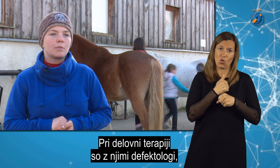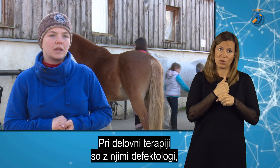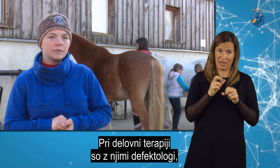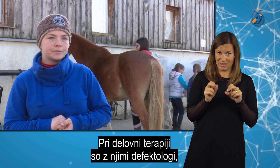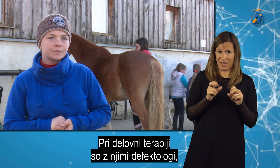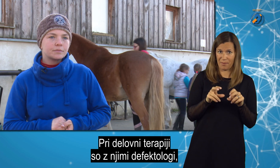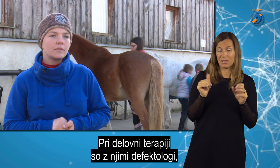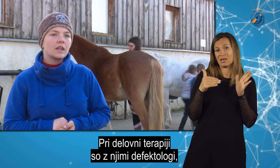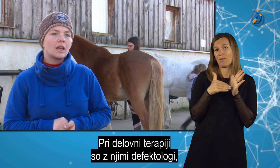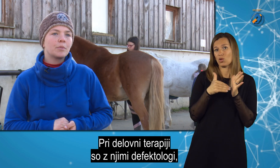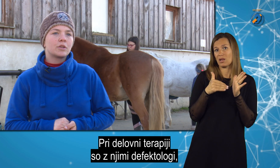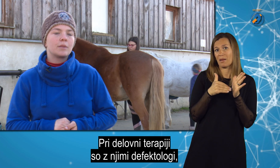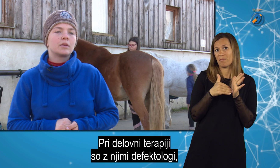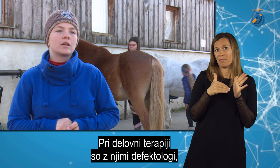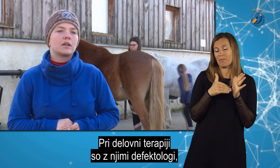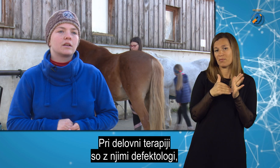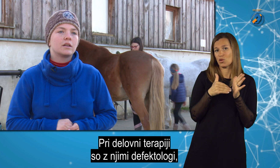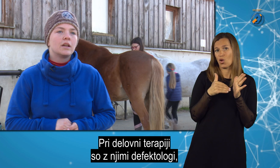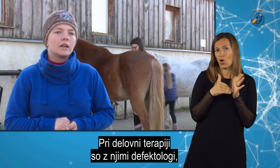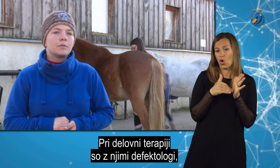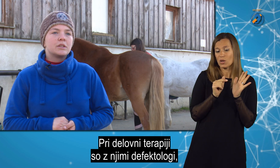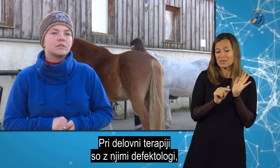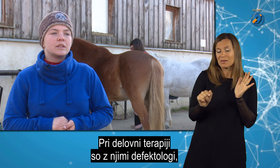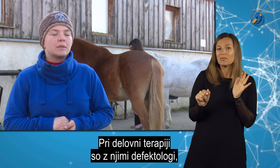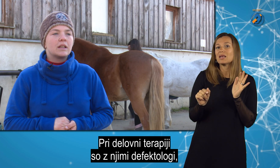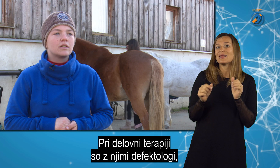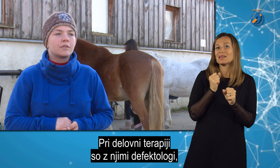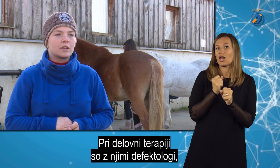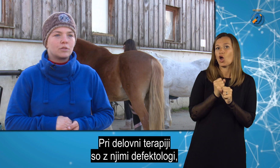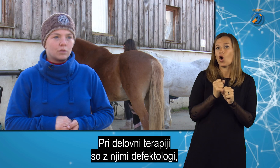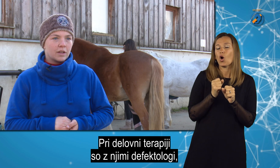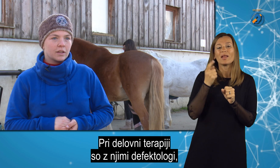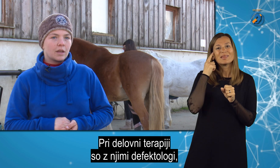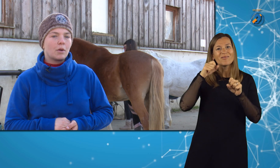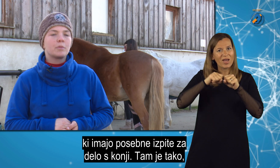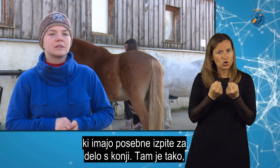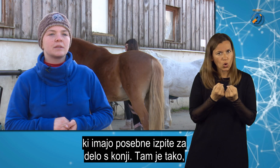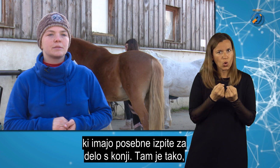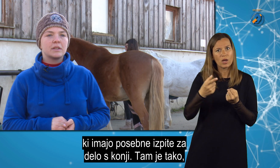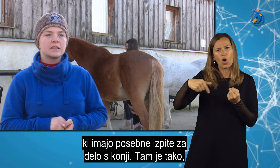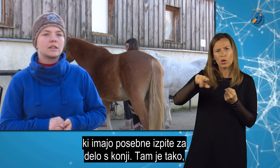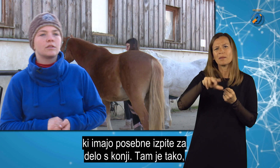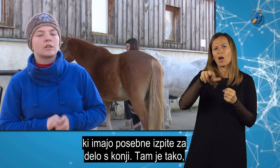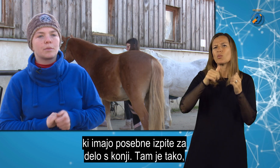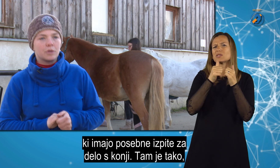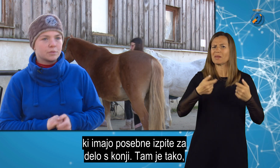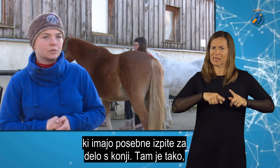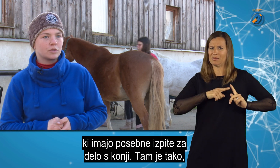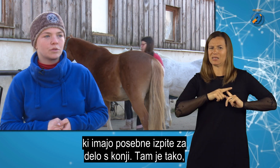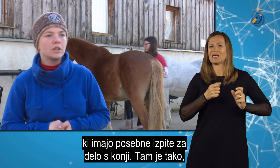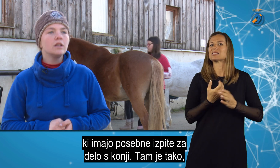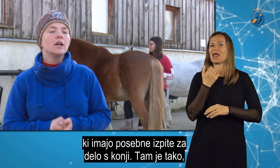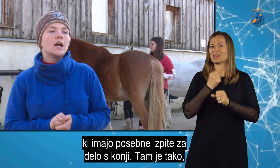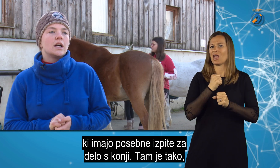delovni terapiji je potreben, v bistvu z njimi delajo defektologi, ki imajo posebne izpite za delovno terapijo s